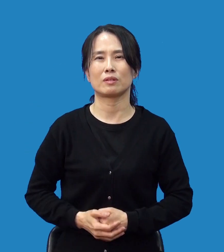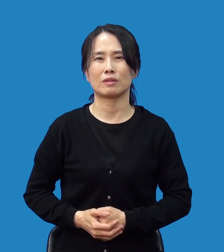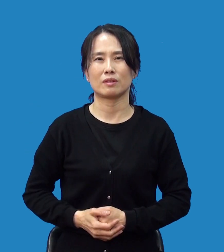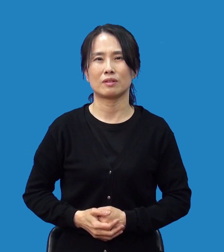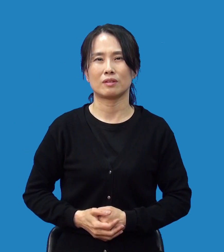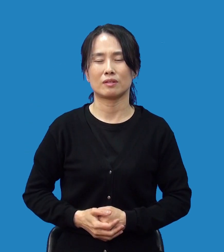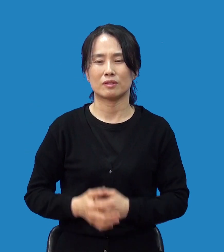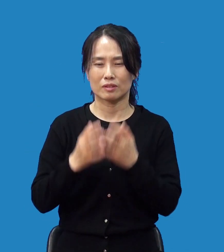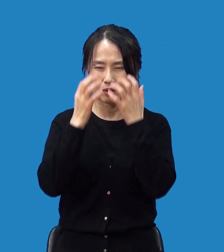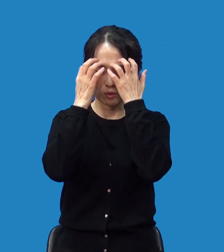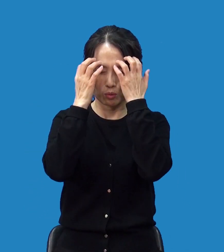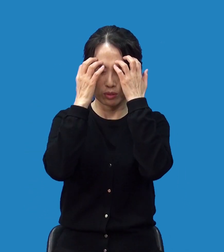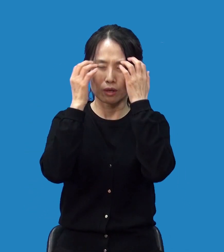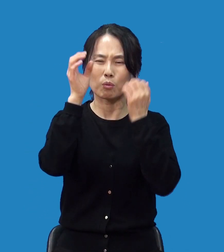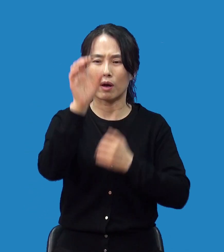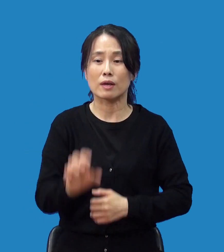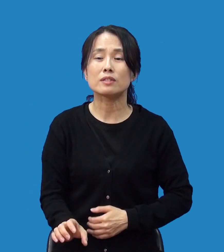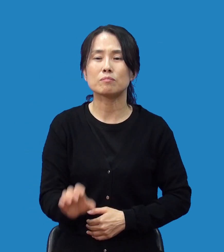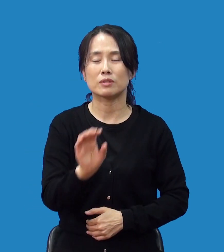이 고난과 십자가가